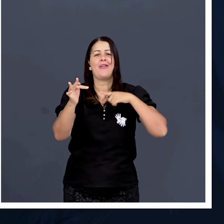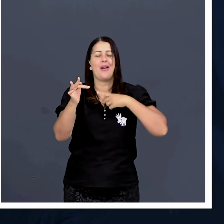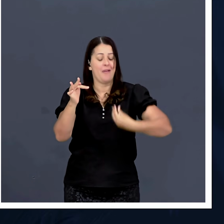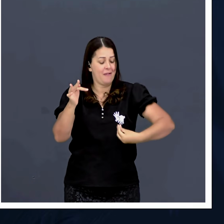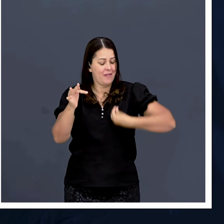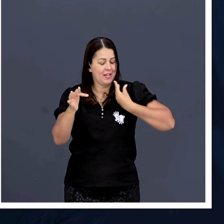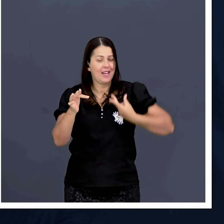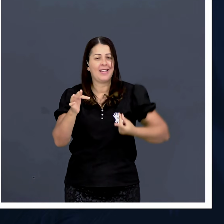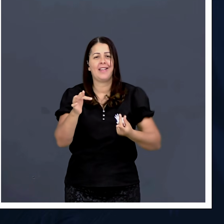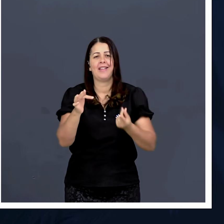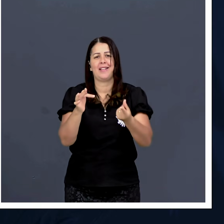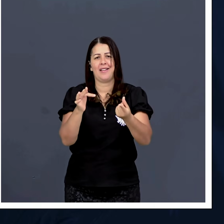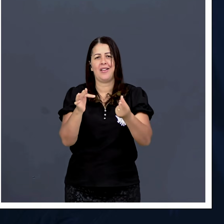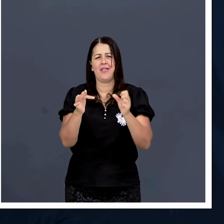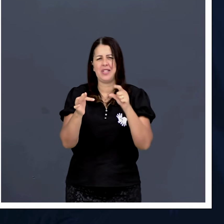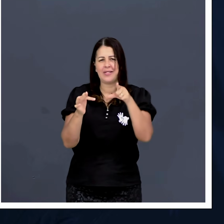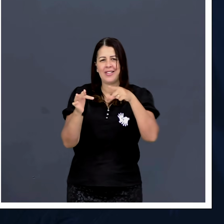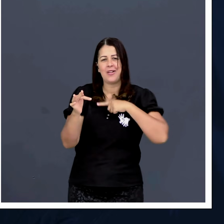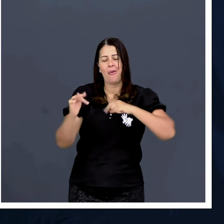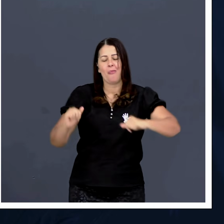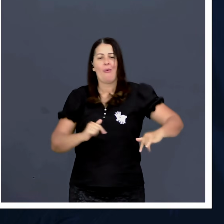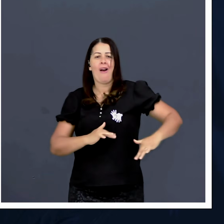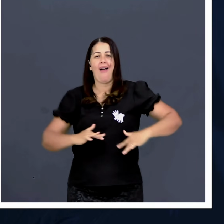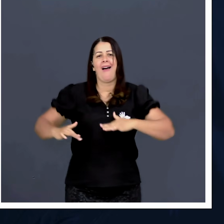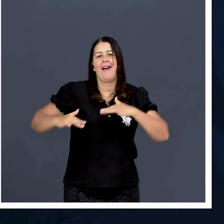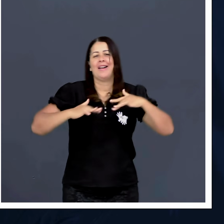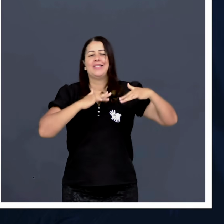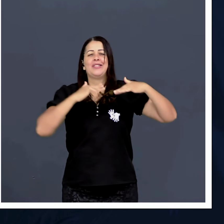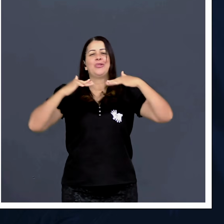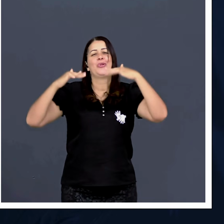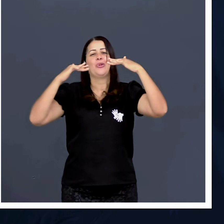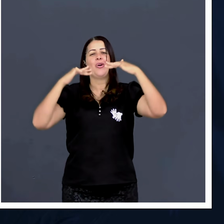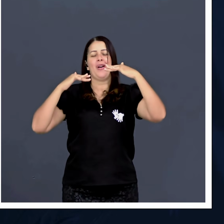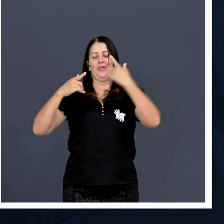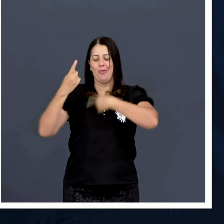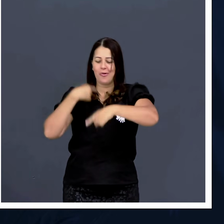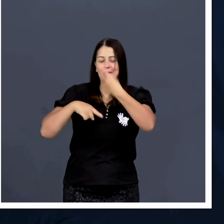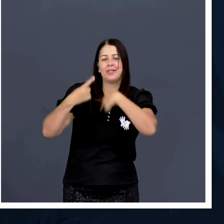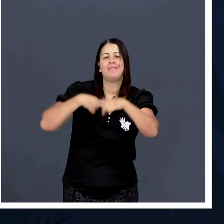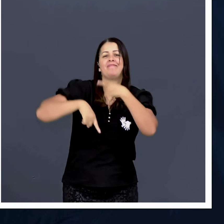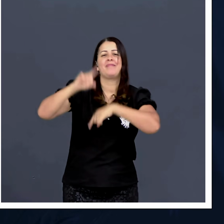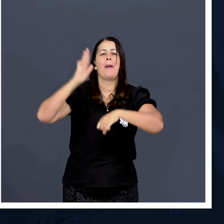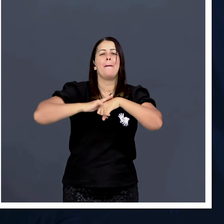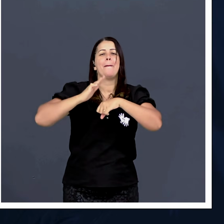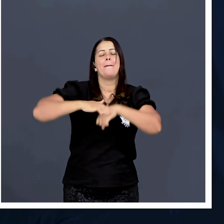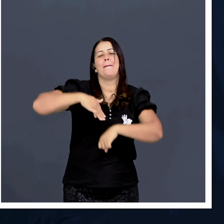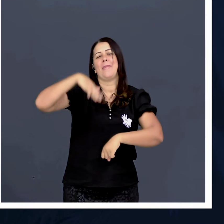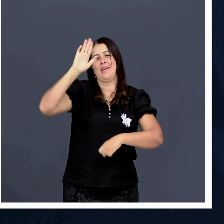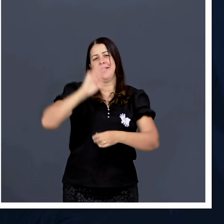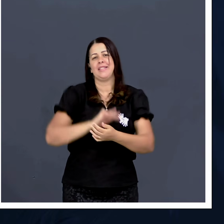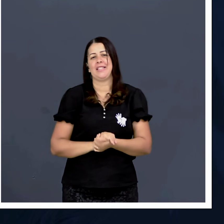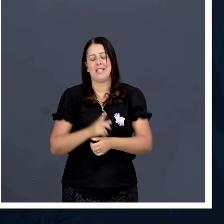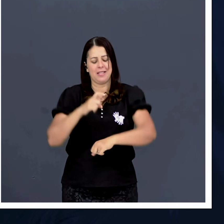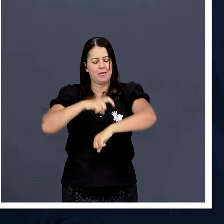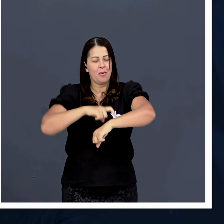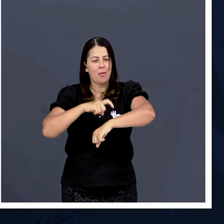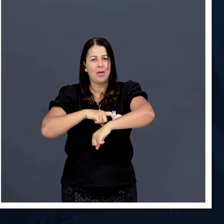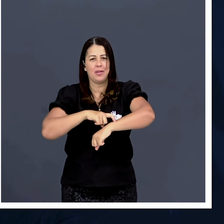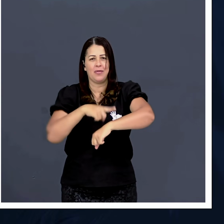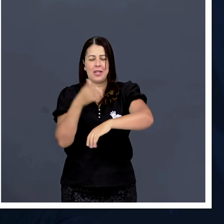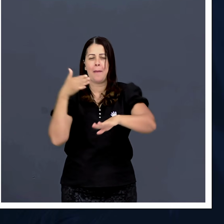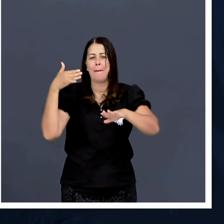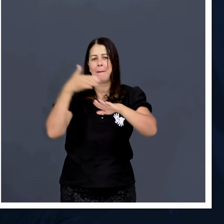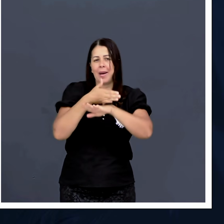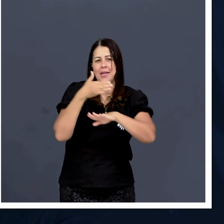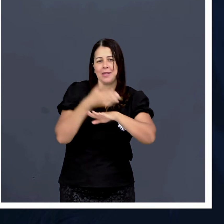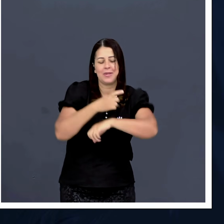vida eterna. Ou seja, você vai transbordar, você vai prosperar. Você vai ter muito mais quando você faz esse momento, quando você